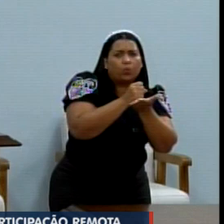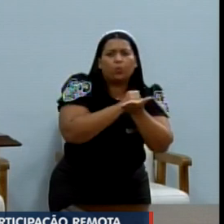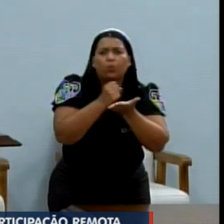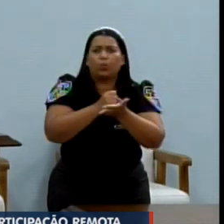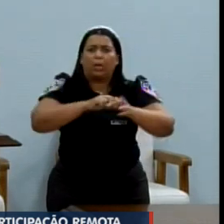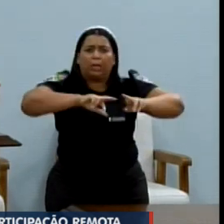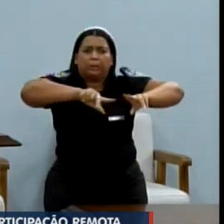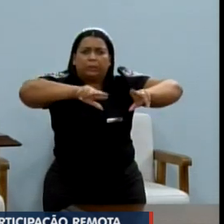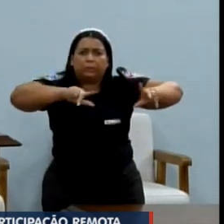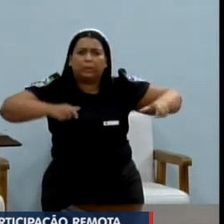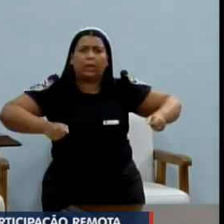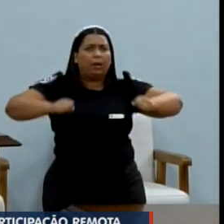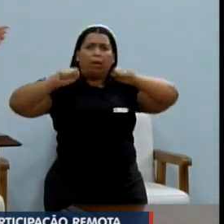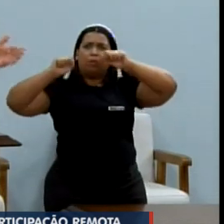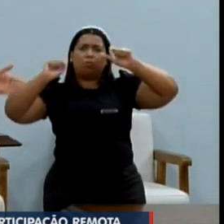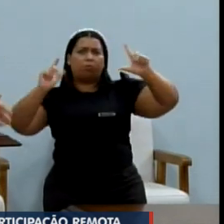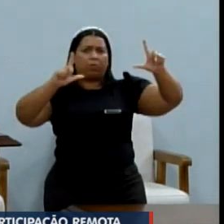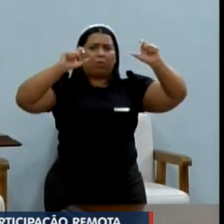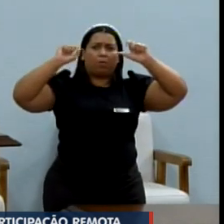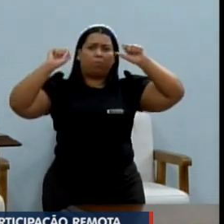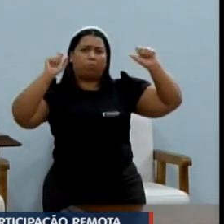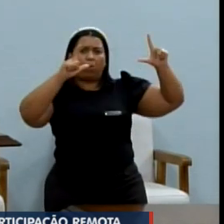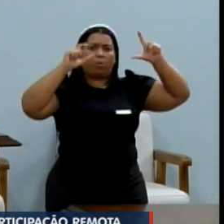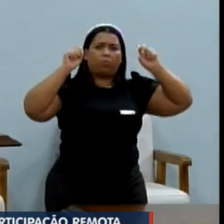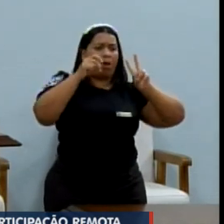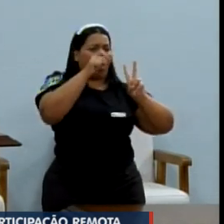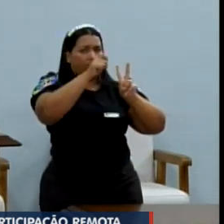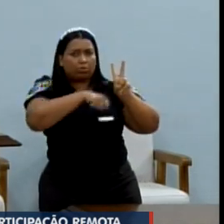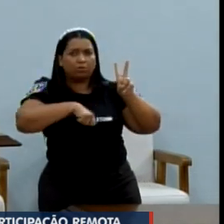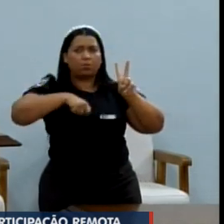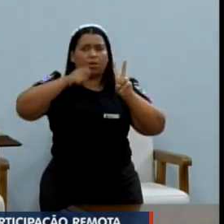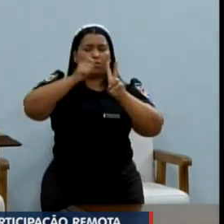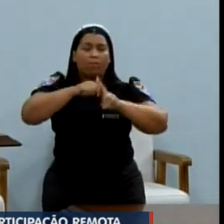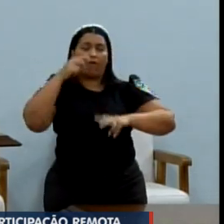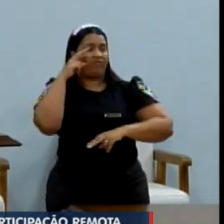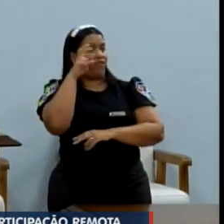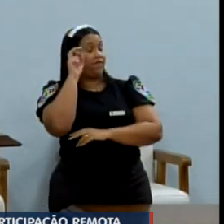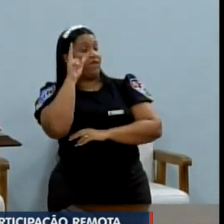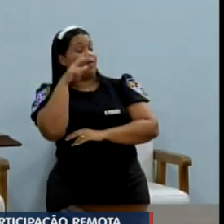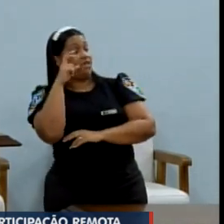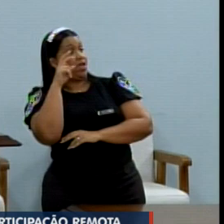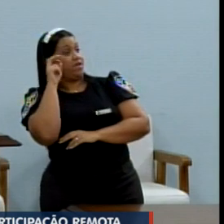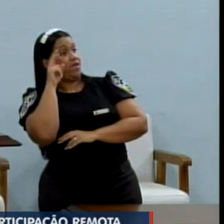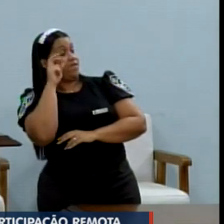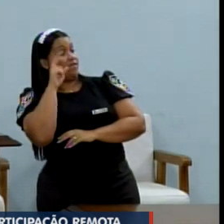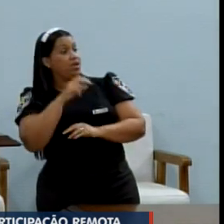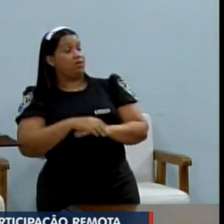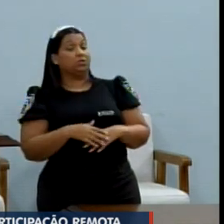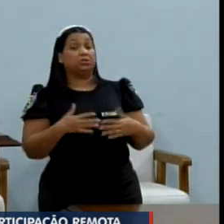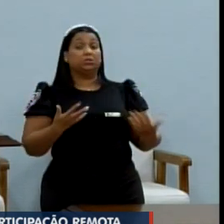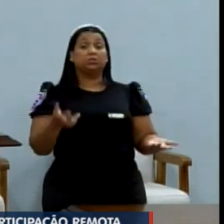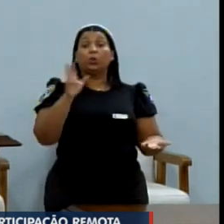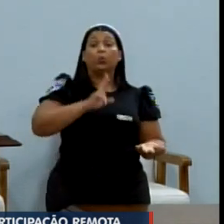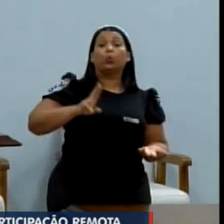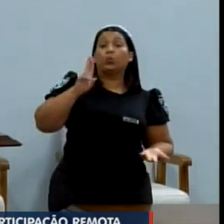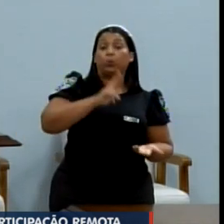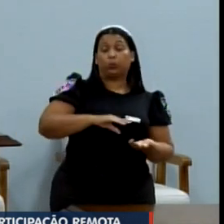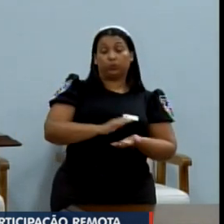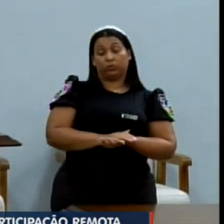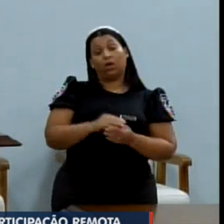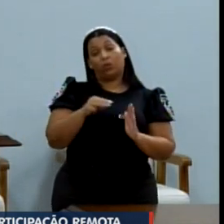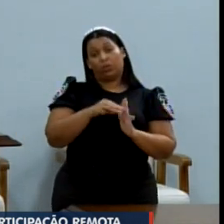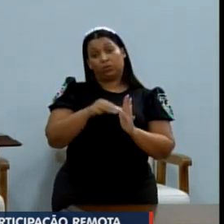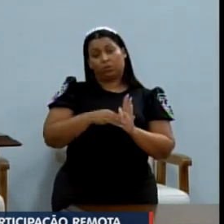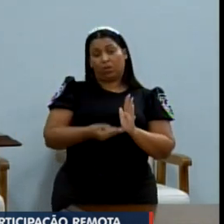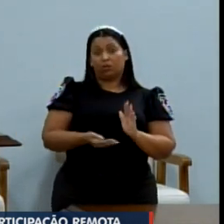dezenas de placas de audora a cada dois meses Você tem uma propaganda na cidade se utilizando desse método